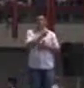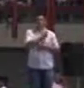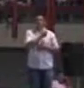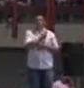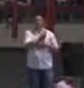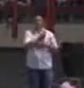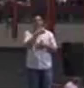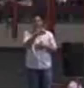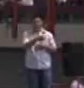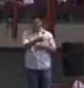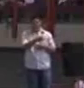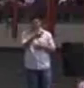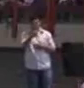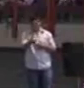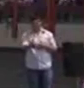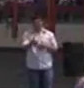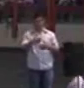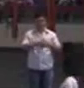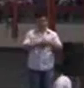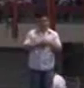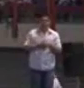número 41.